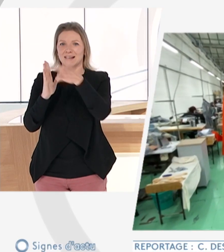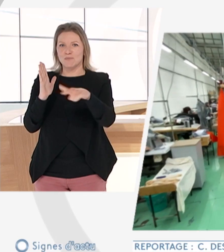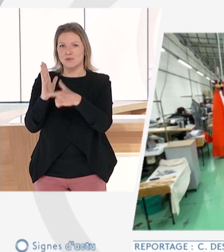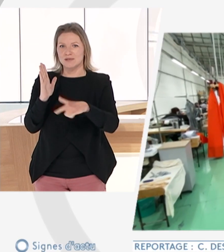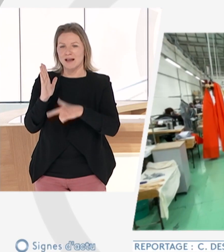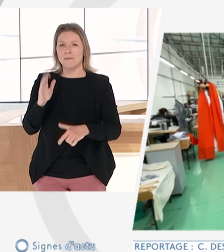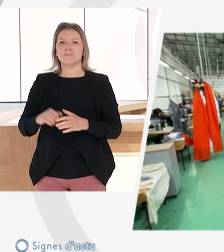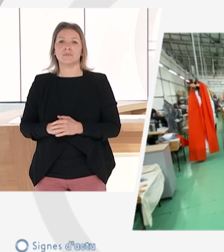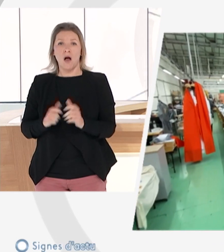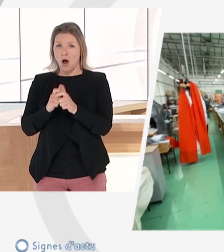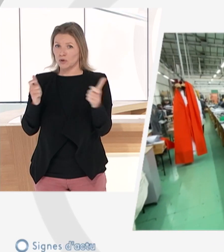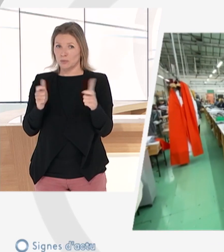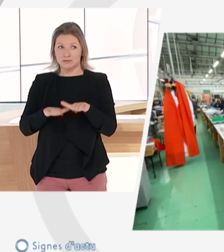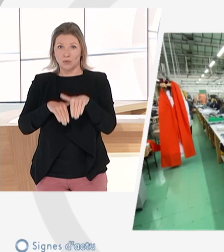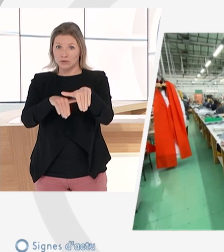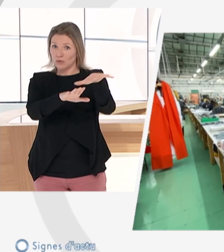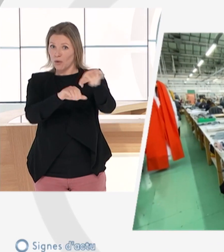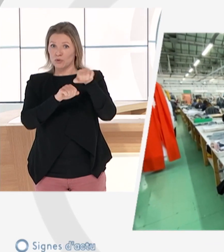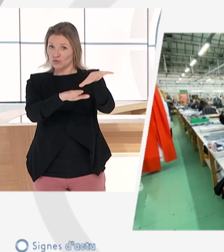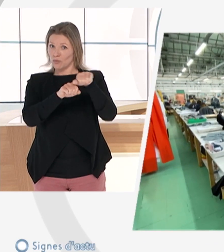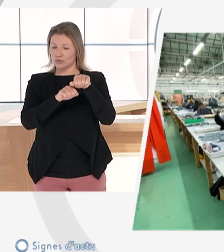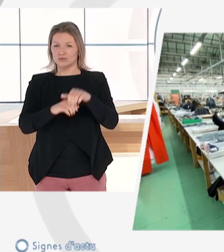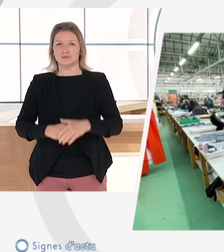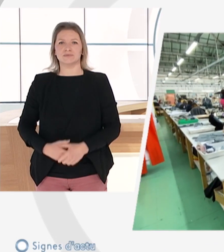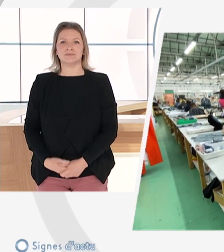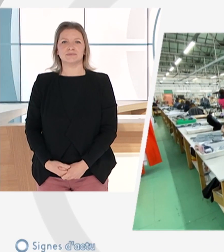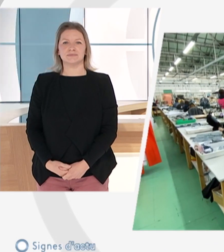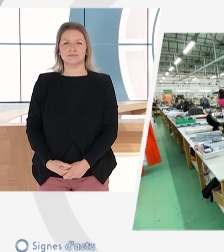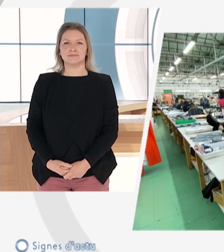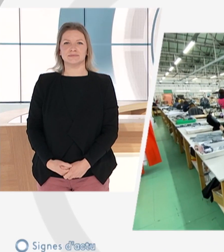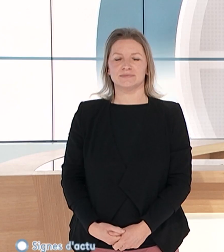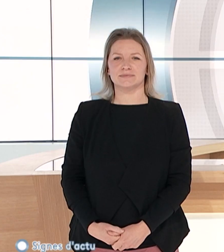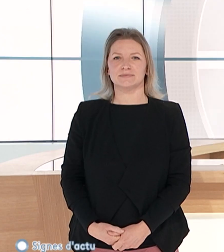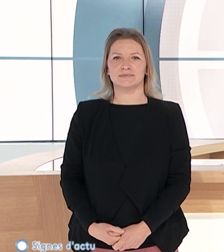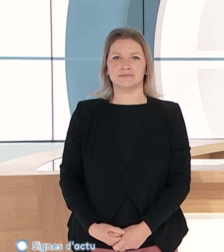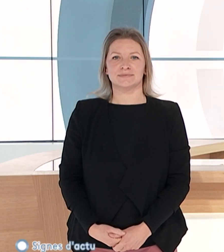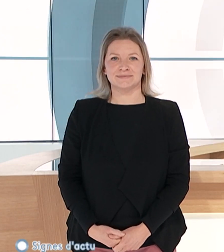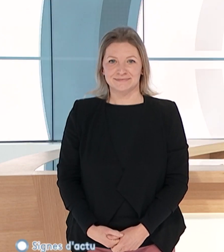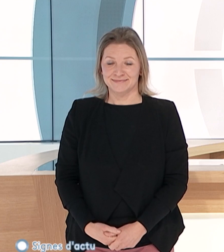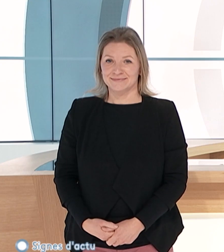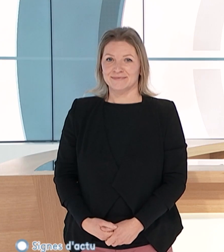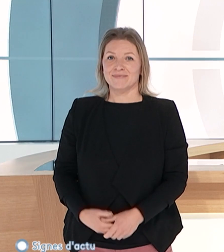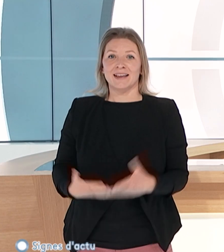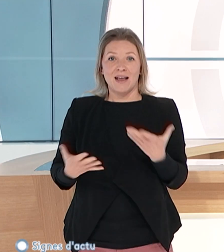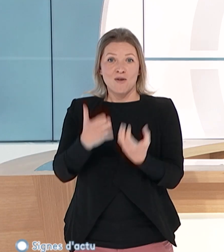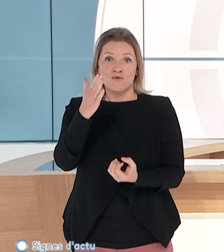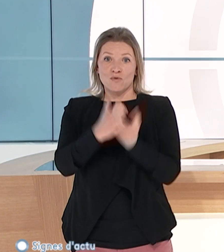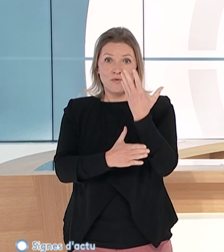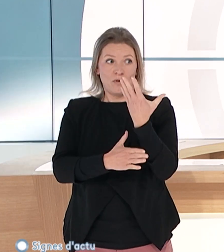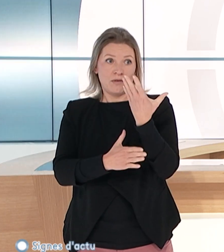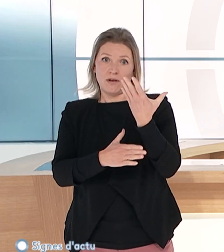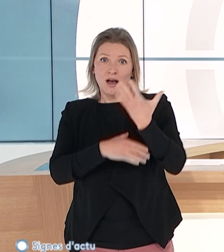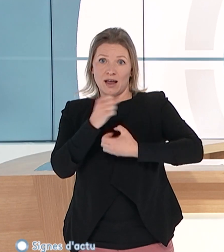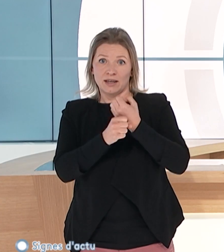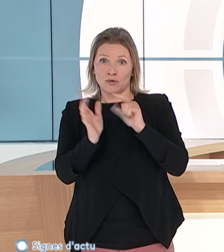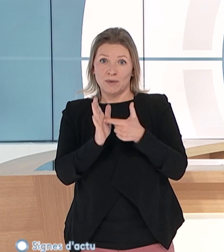gamme. Et l'entreprise continue à embaucher, lentement mais sûrement. C'est l'une des nouveautés de 2021.